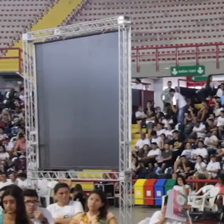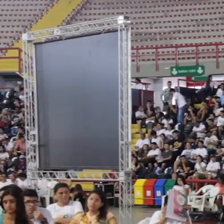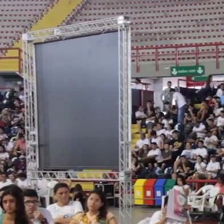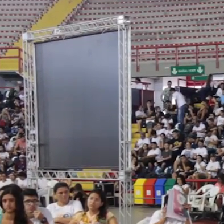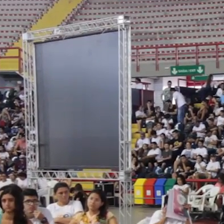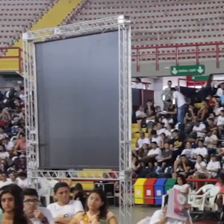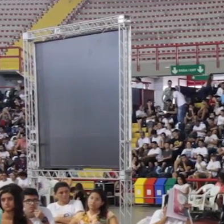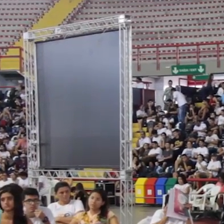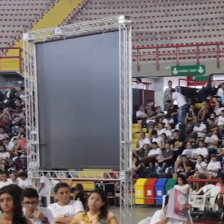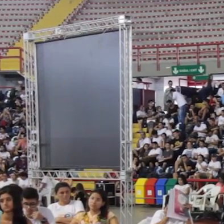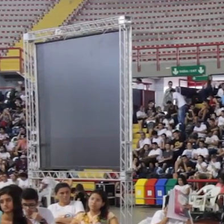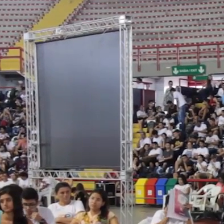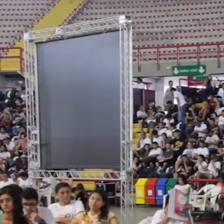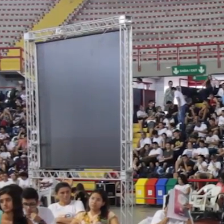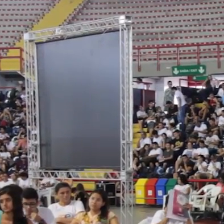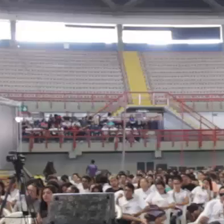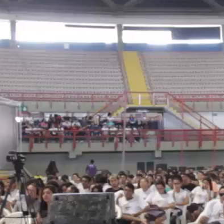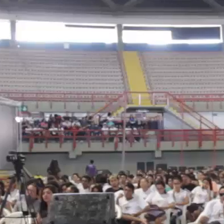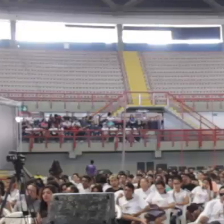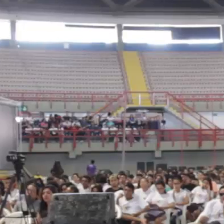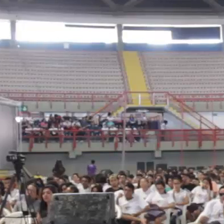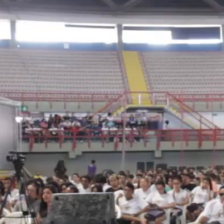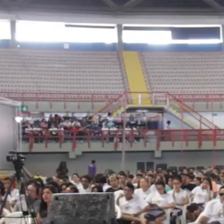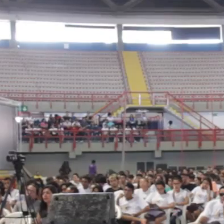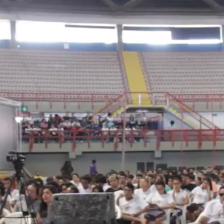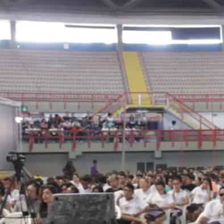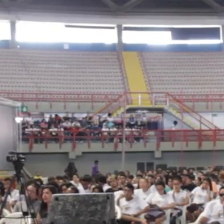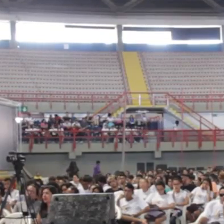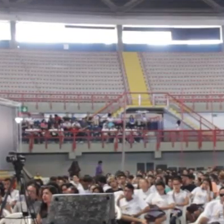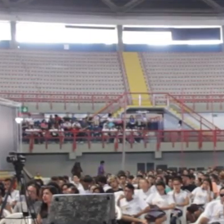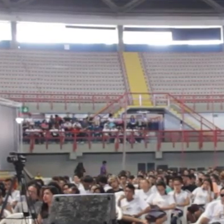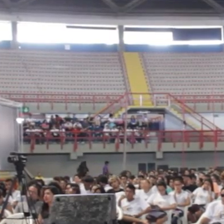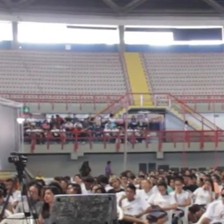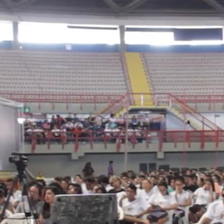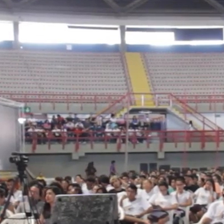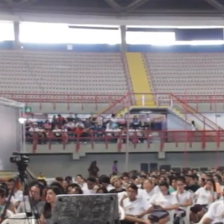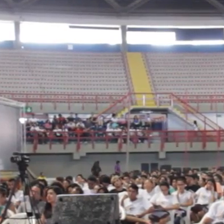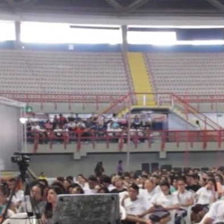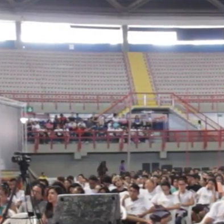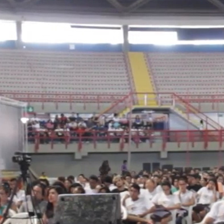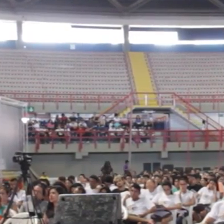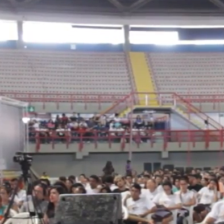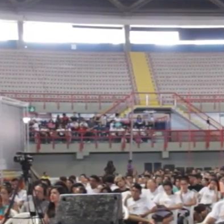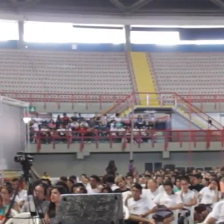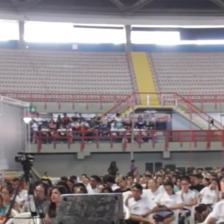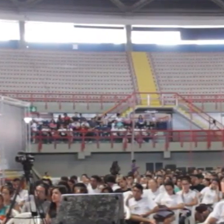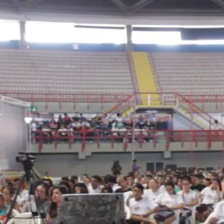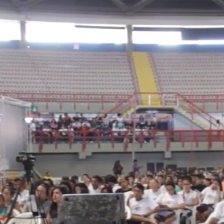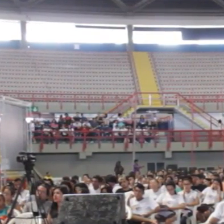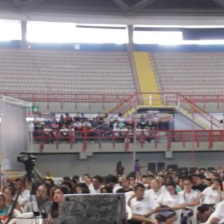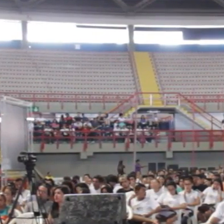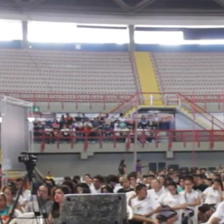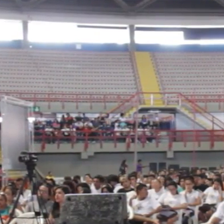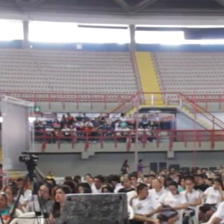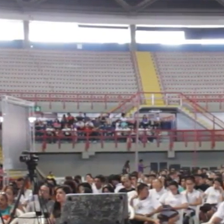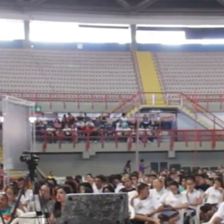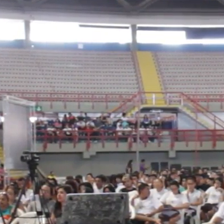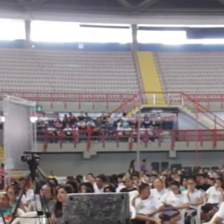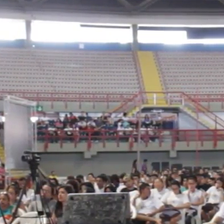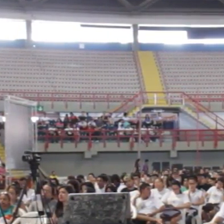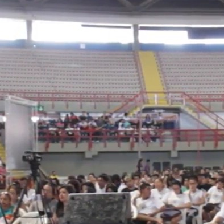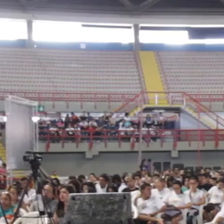não. Rapaz, basta detalhar um para tu chegar à nota máxima. Mas se tiver outros problemas na